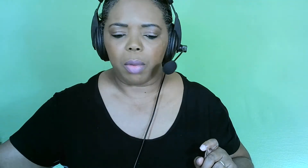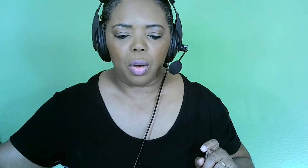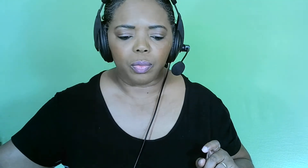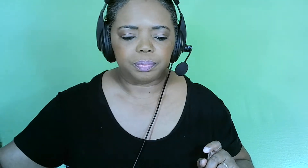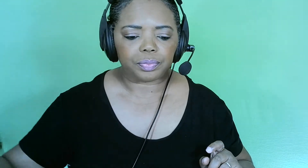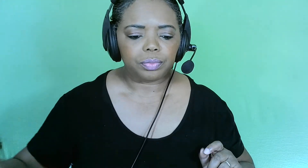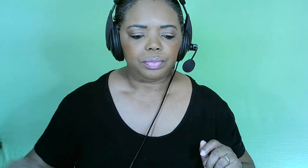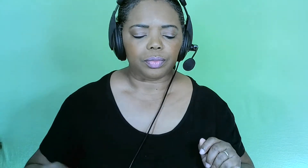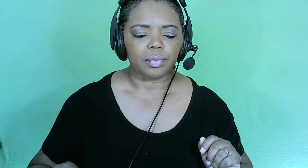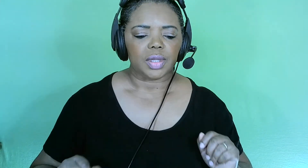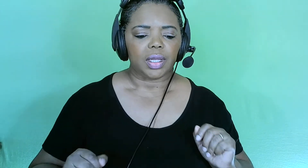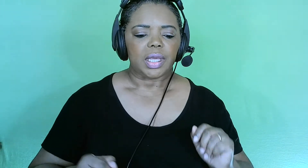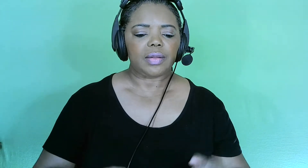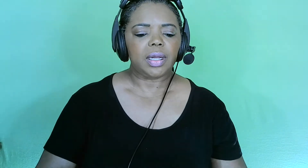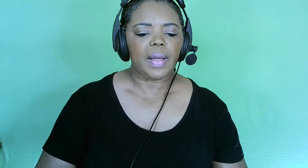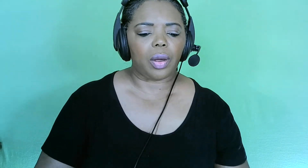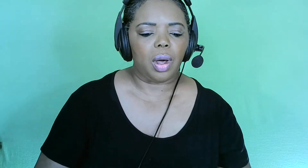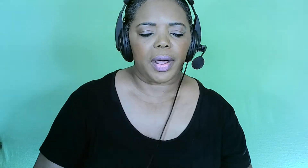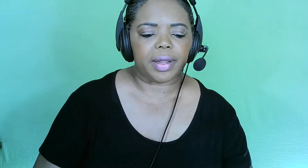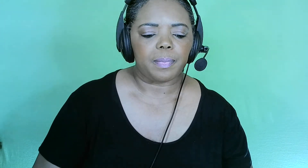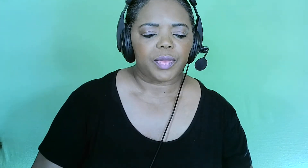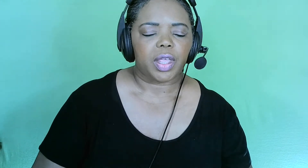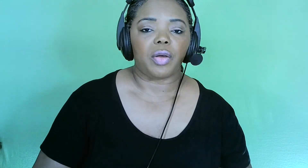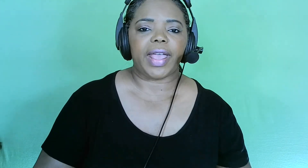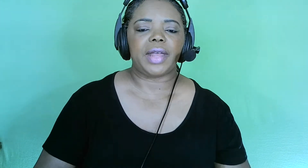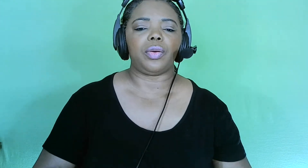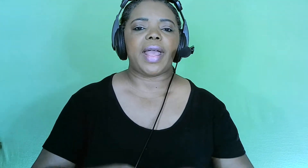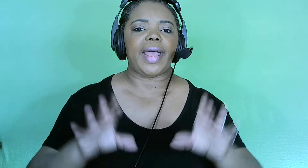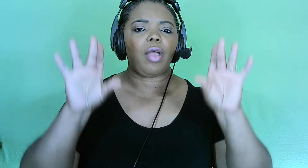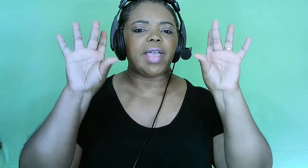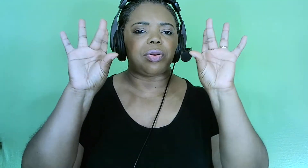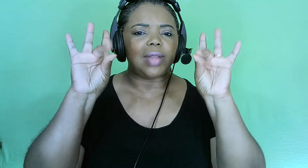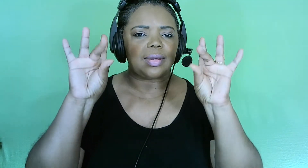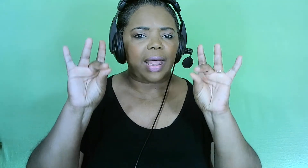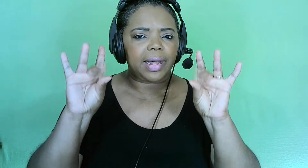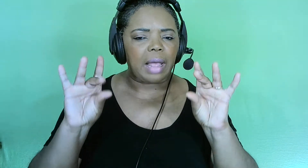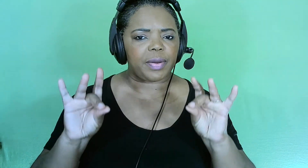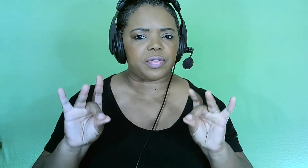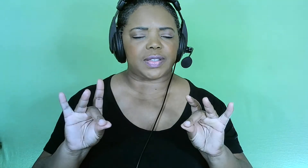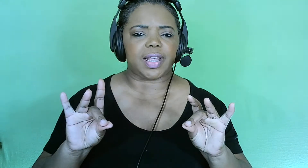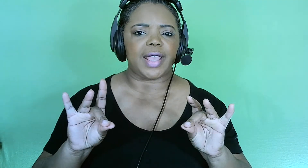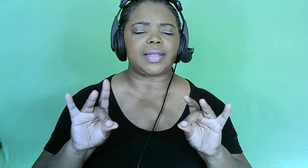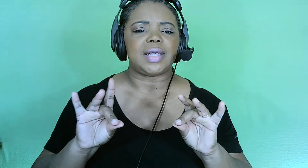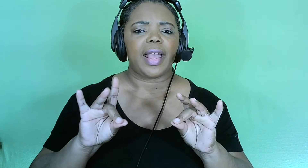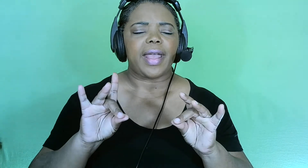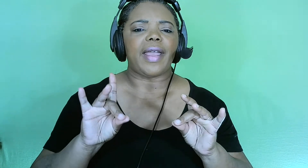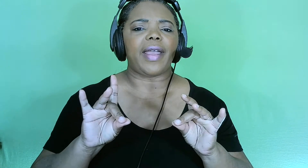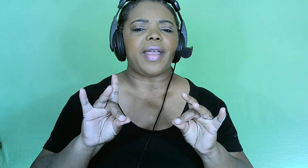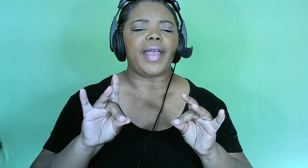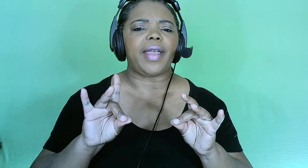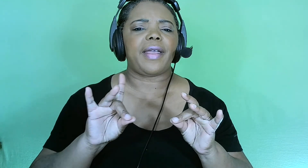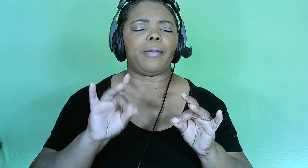Bom, então agora eu quero detalhar para vocês